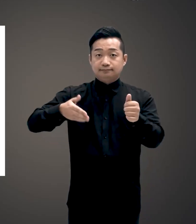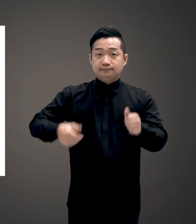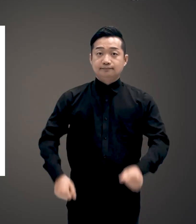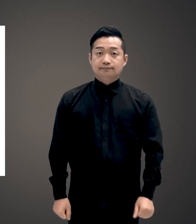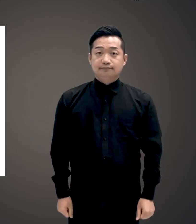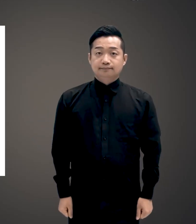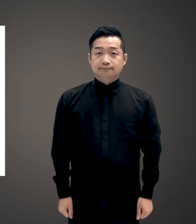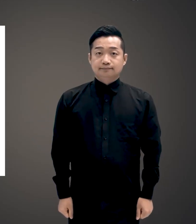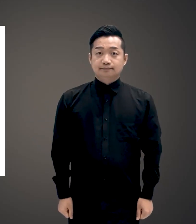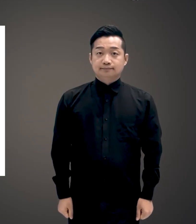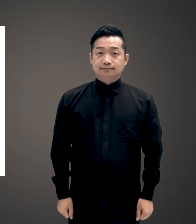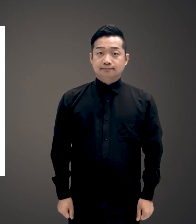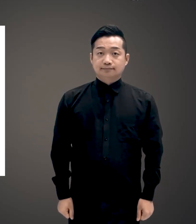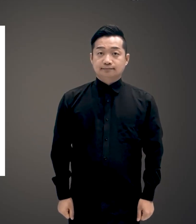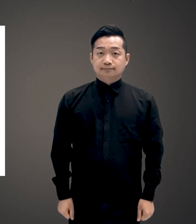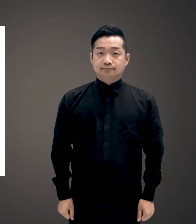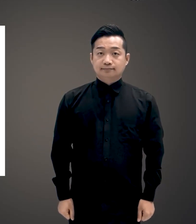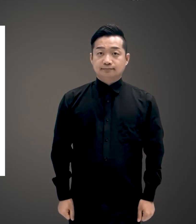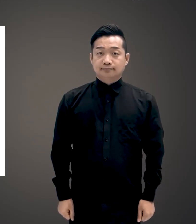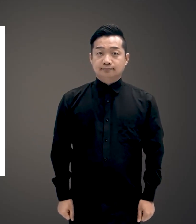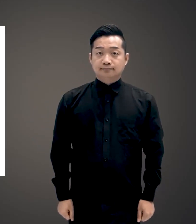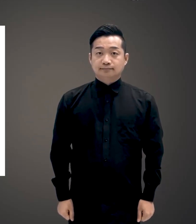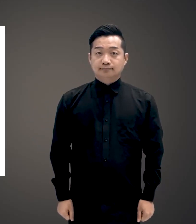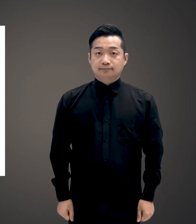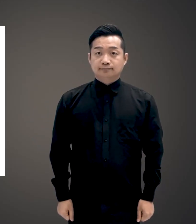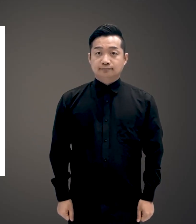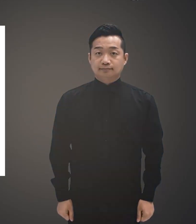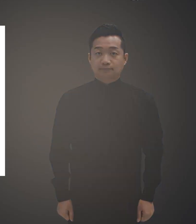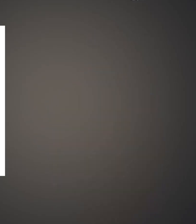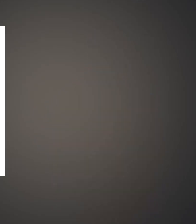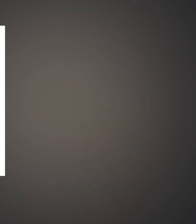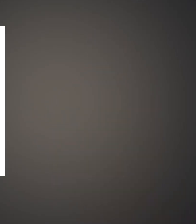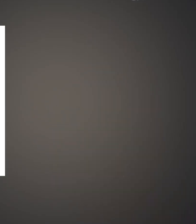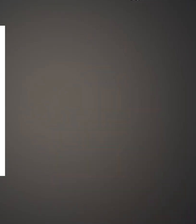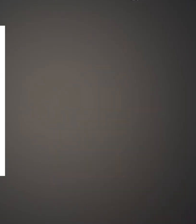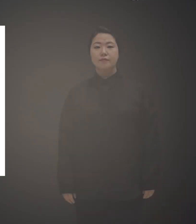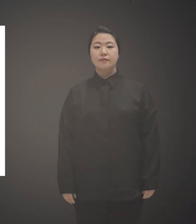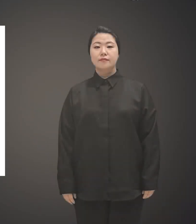장선한. 출판사 모레알 키다리.